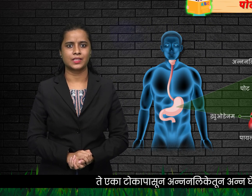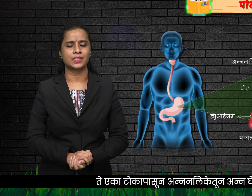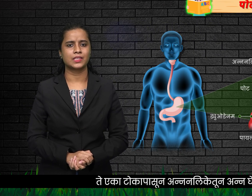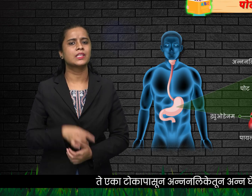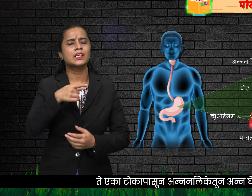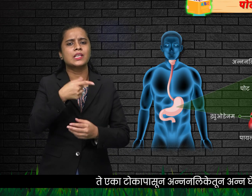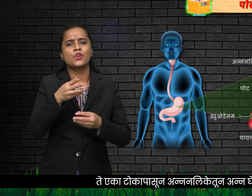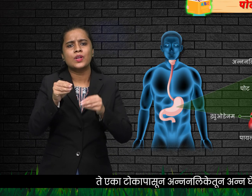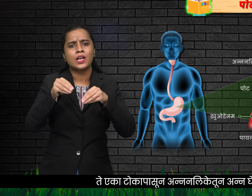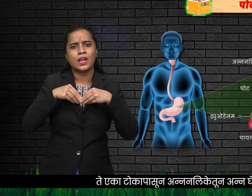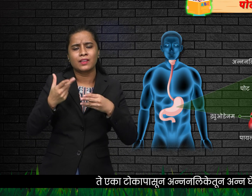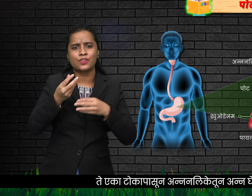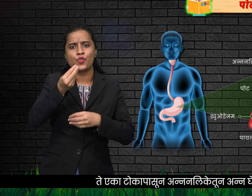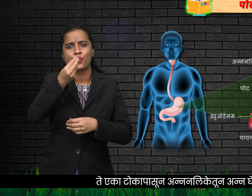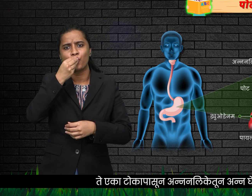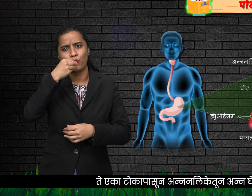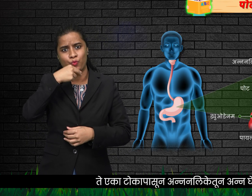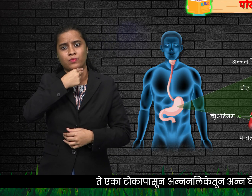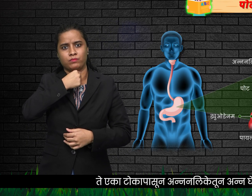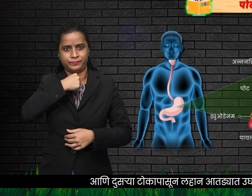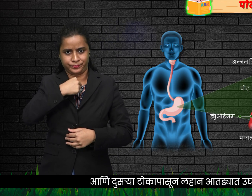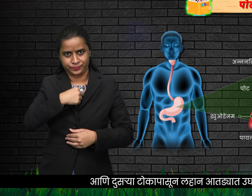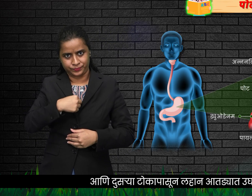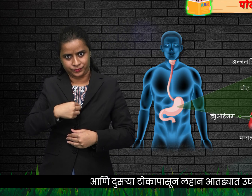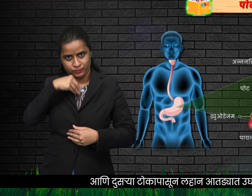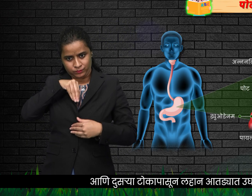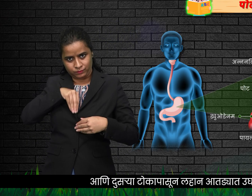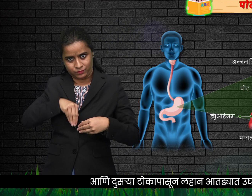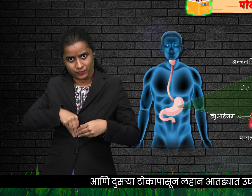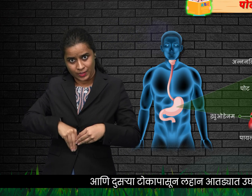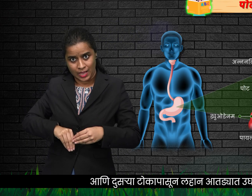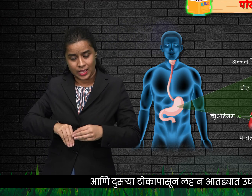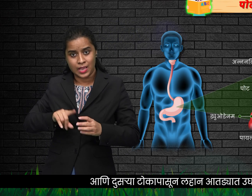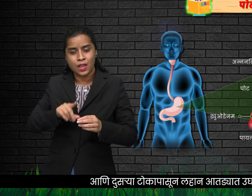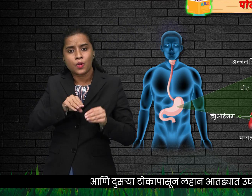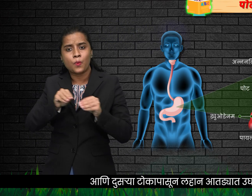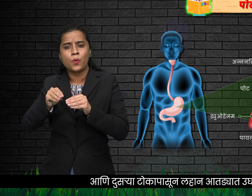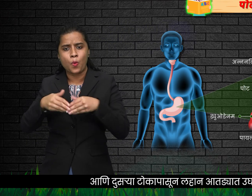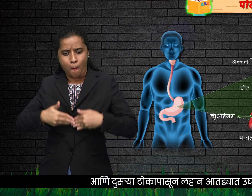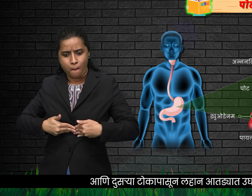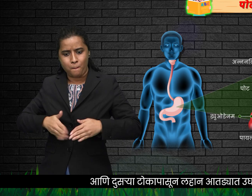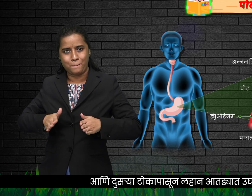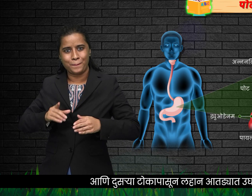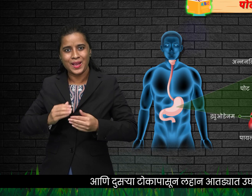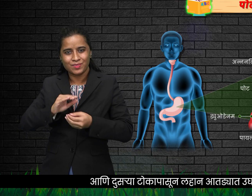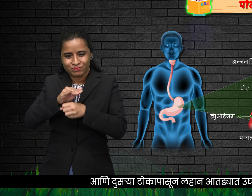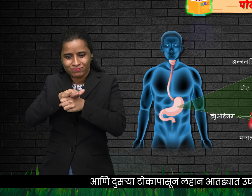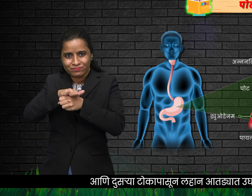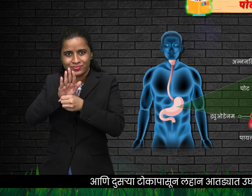ते एका टोकापासून अन्ननलिकेतून अन्न घेते आणि दुसऱ्या टोकापासून लहान आतड्यात